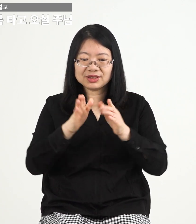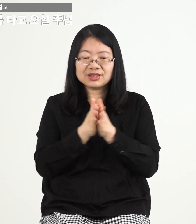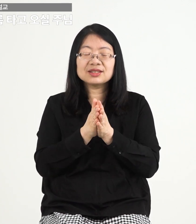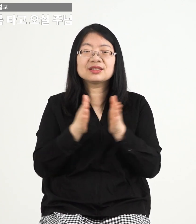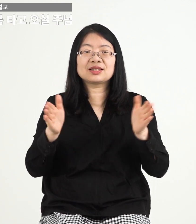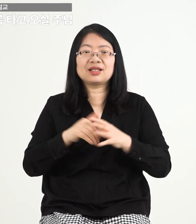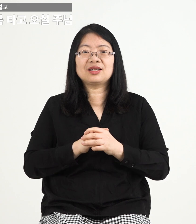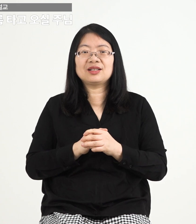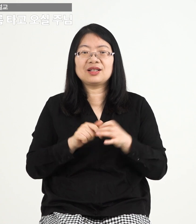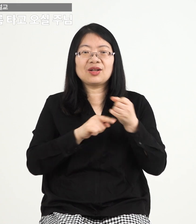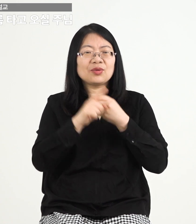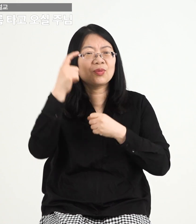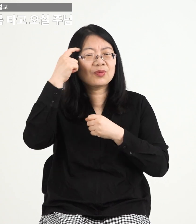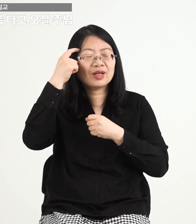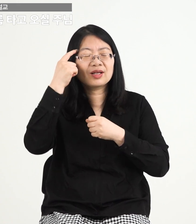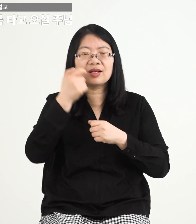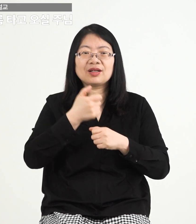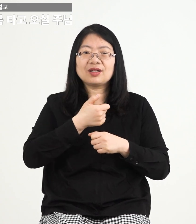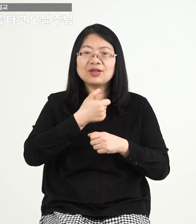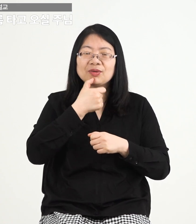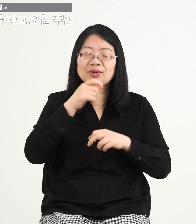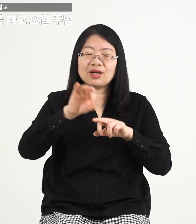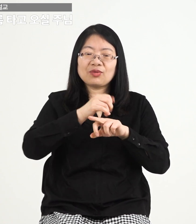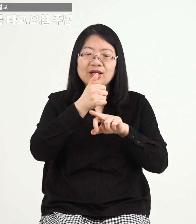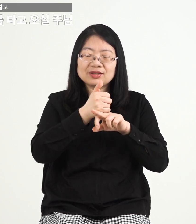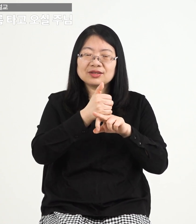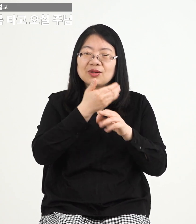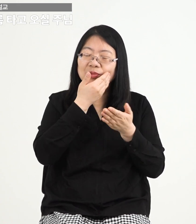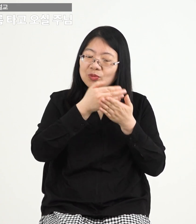돼요. 왜냐하면 로마 황제의 보좌는 세상의 중심이에요.